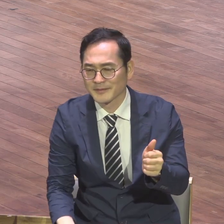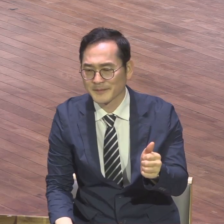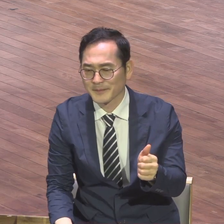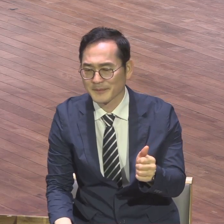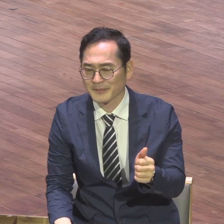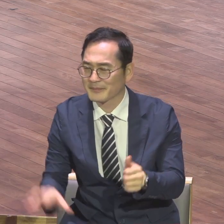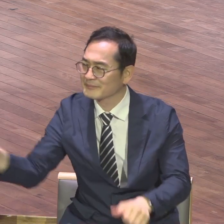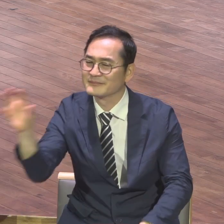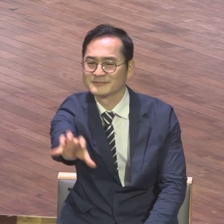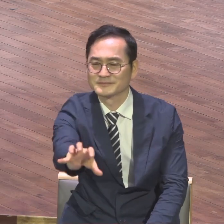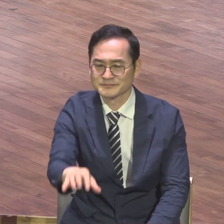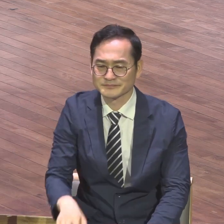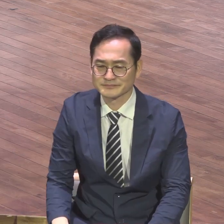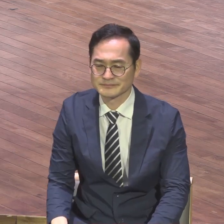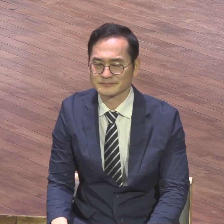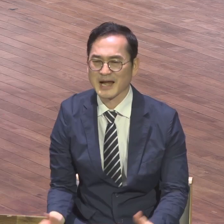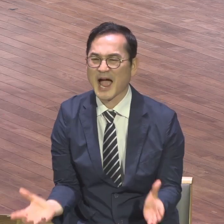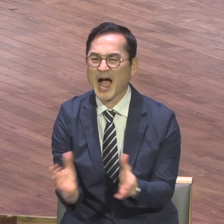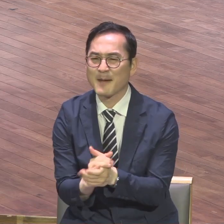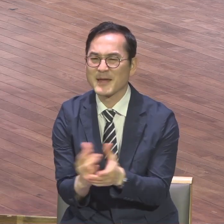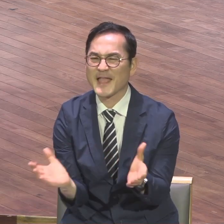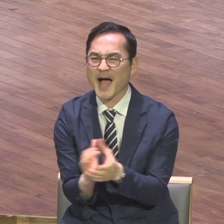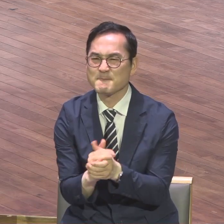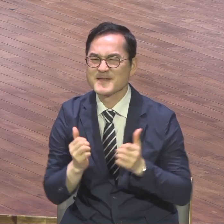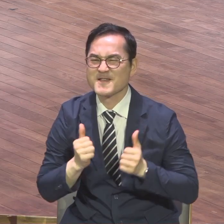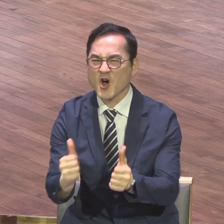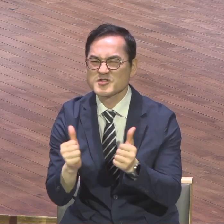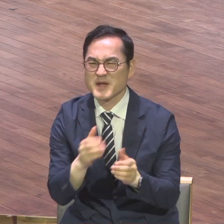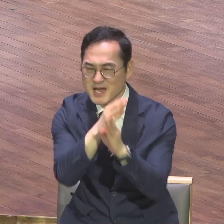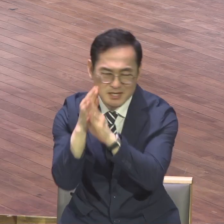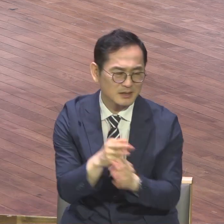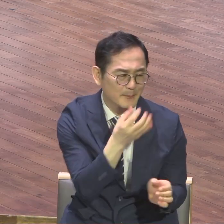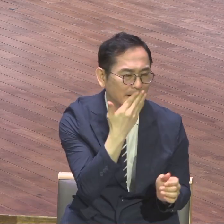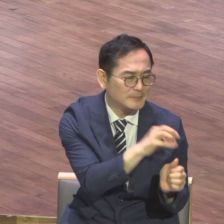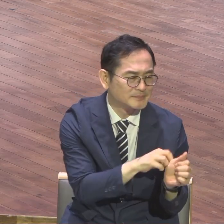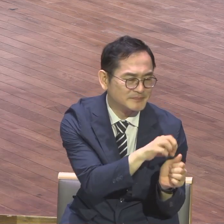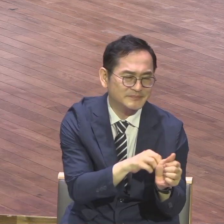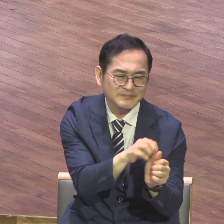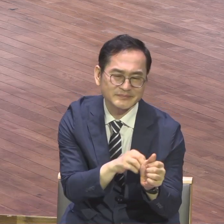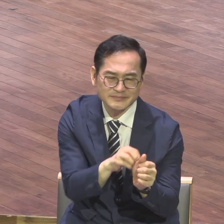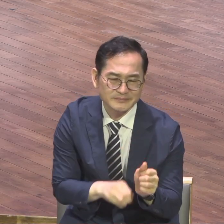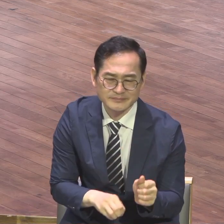맨날 믿는다 하면서 입만 열면 예수 예수 하면서 밥 얻어먹어. 그건 아니지.